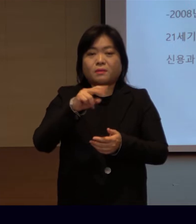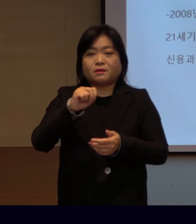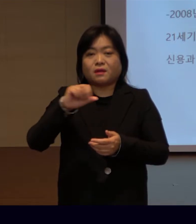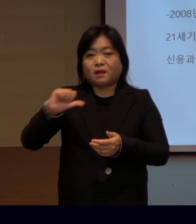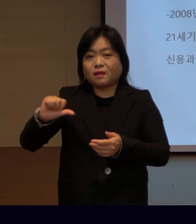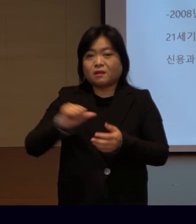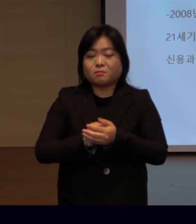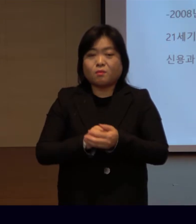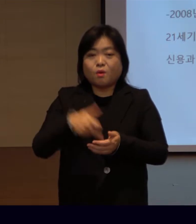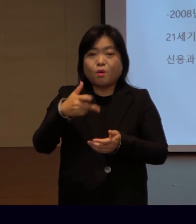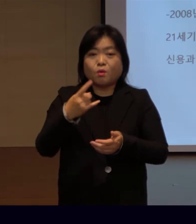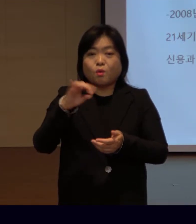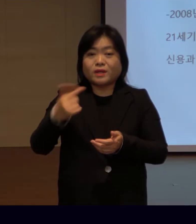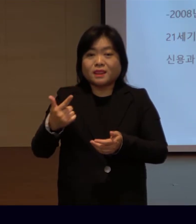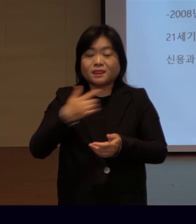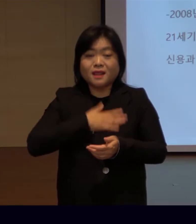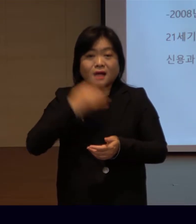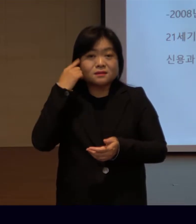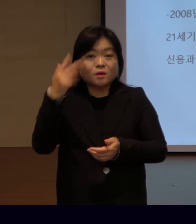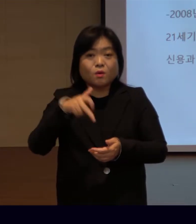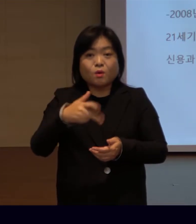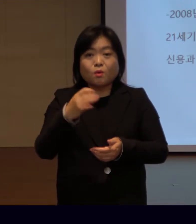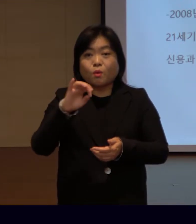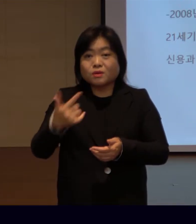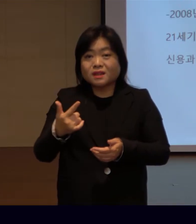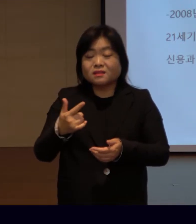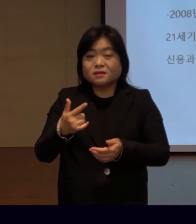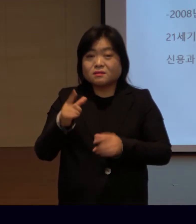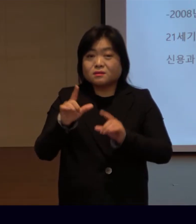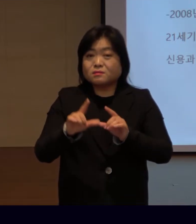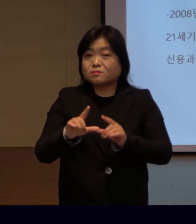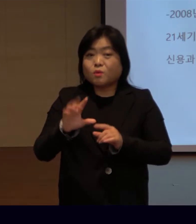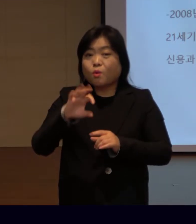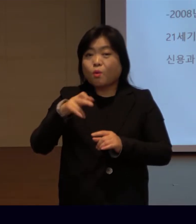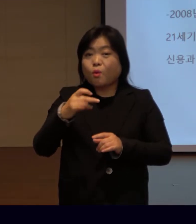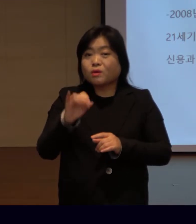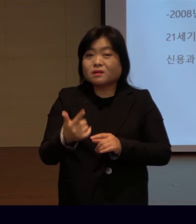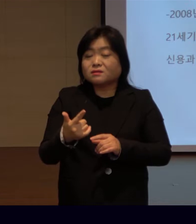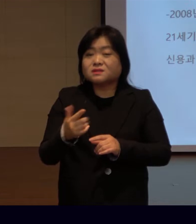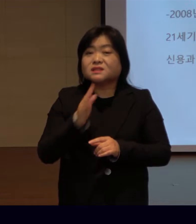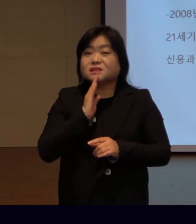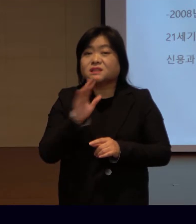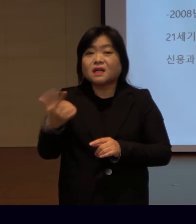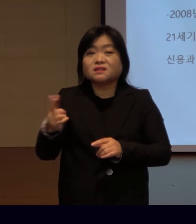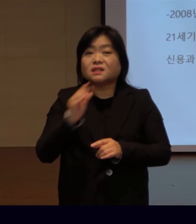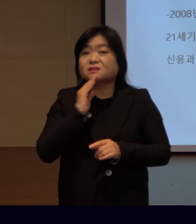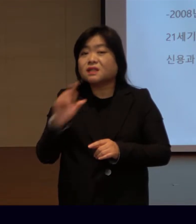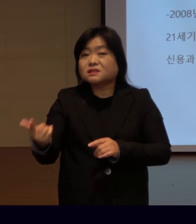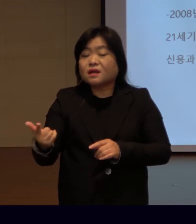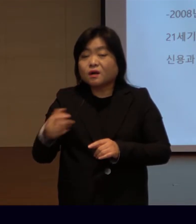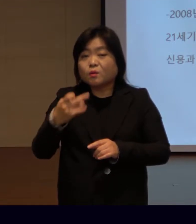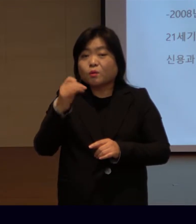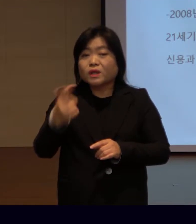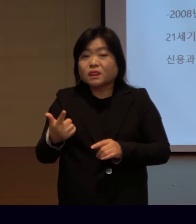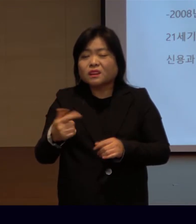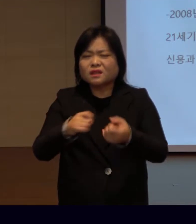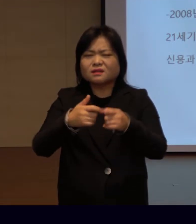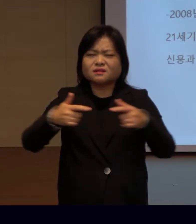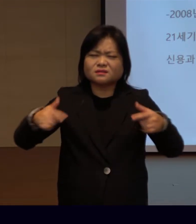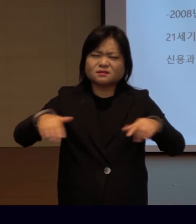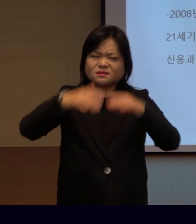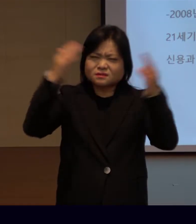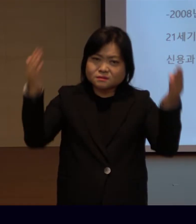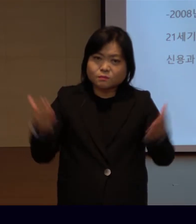코인 여러분들 아세요? 뭐 실체가 없어요. 우리한테는 맨날 요즘 코인 하는데 그런 모든 것들의 어떻게